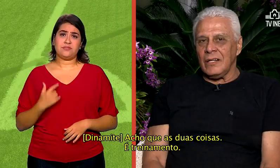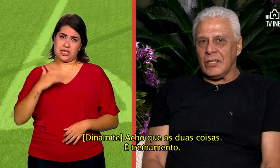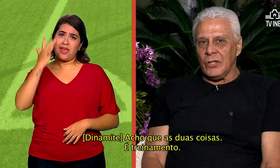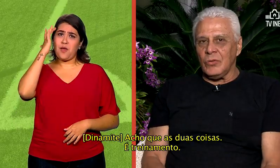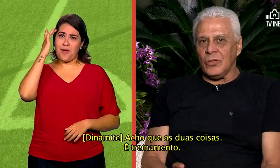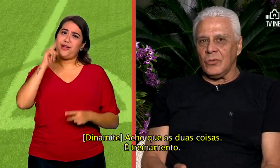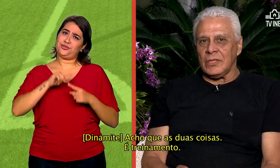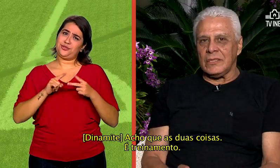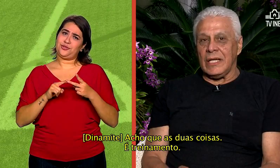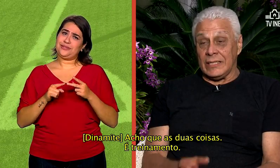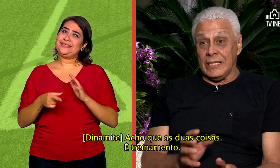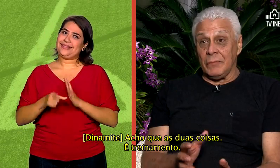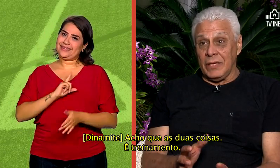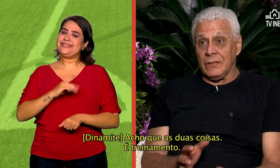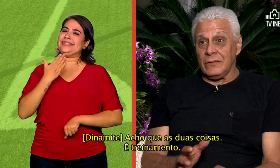Acho que as duas coisas. É treinamento.